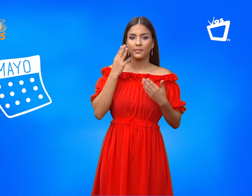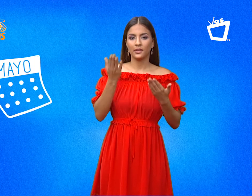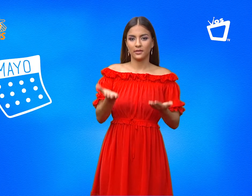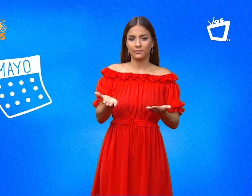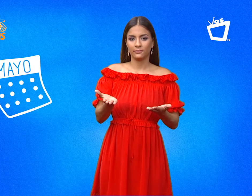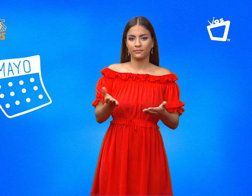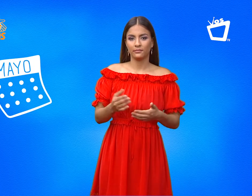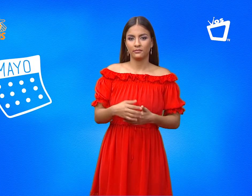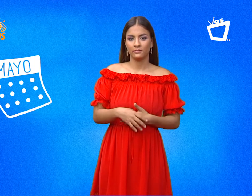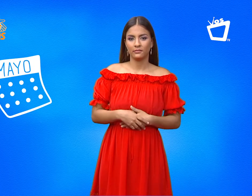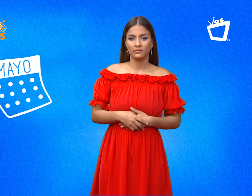mayo